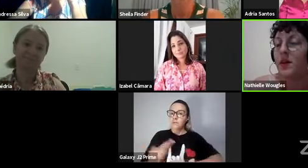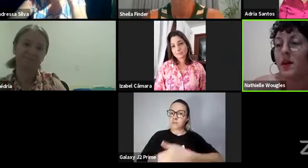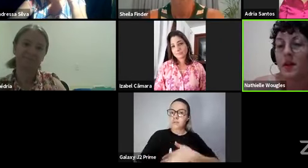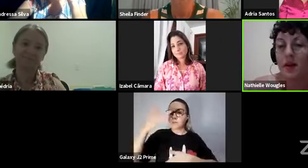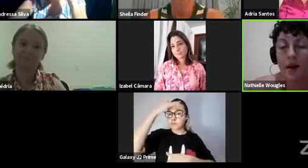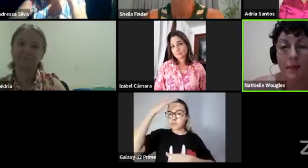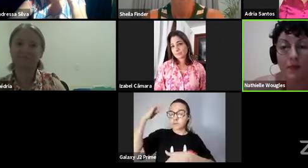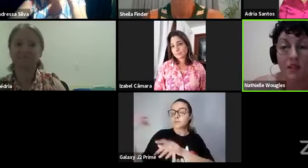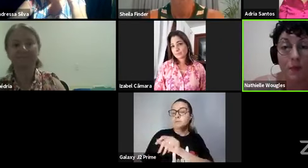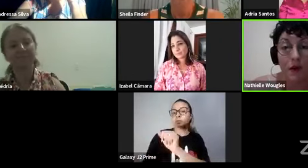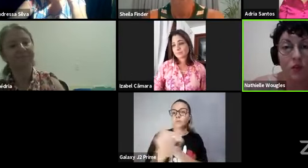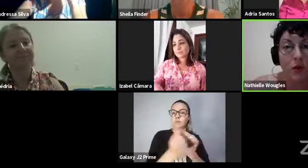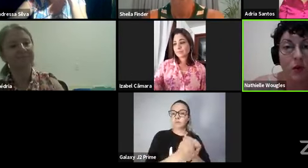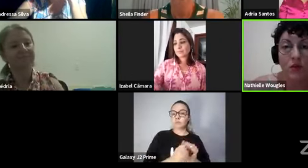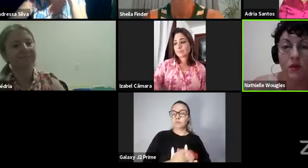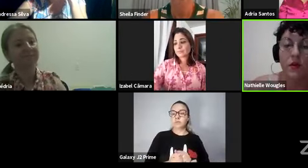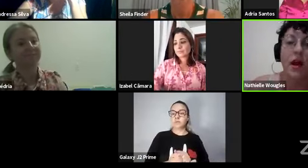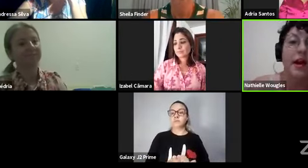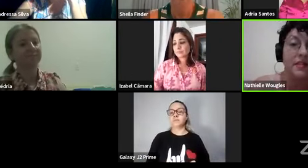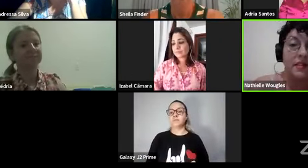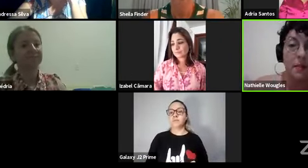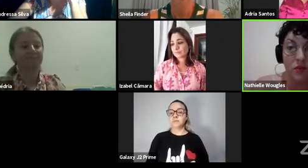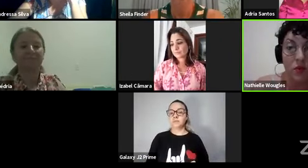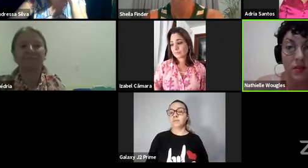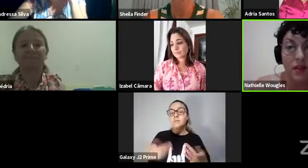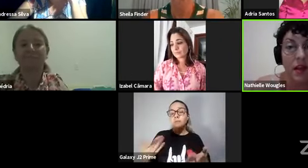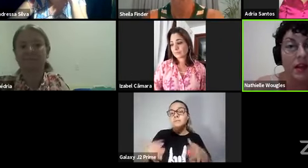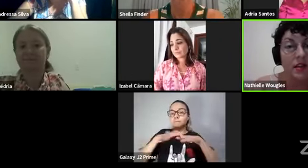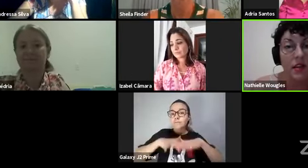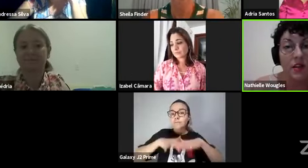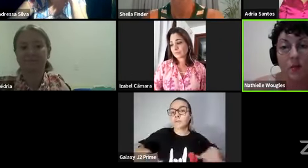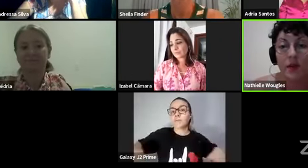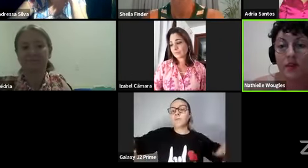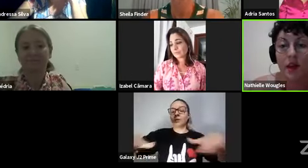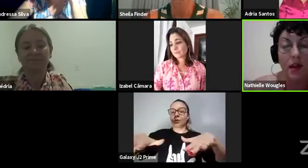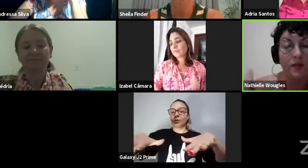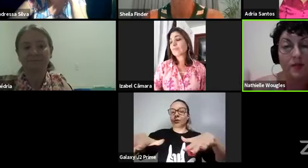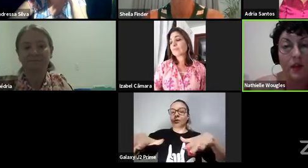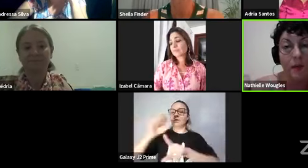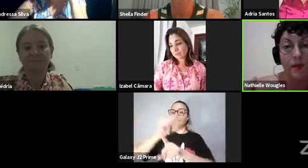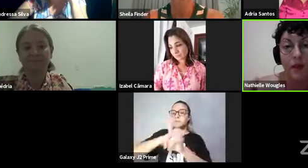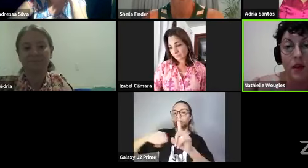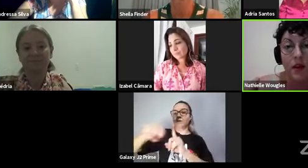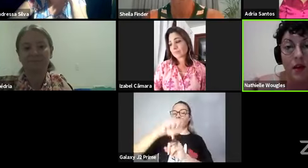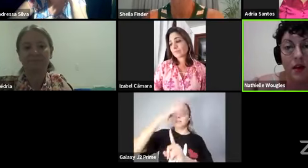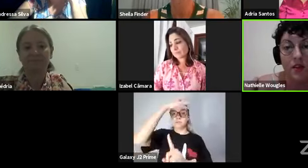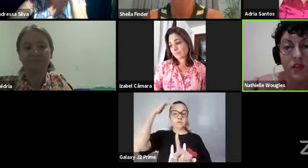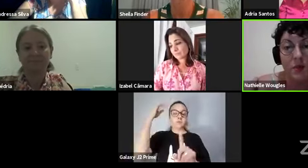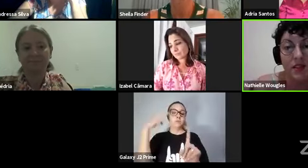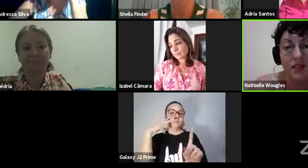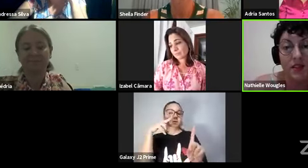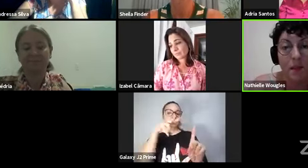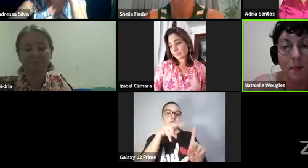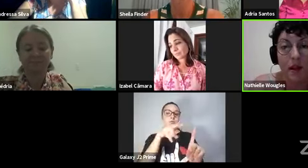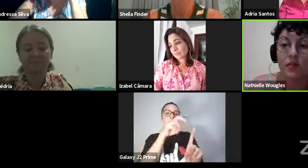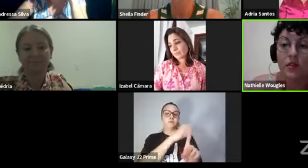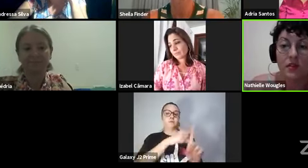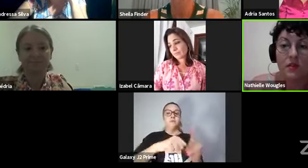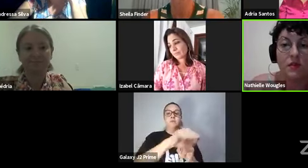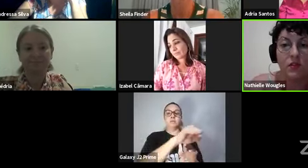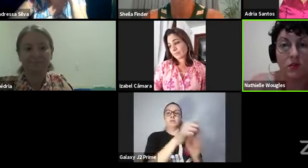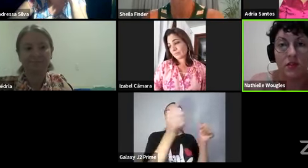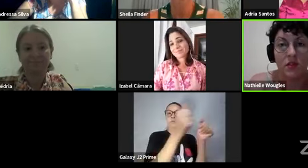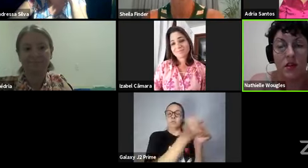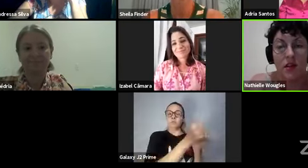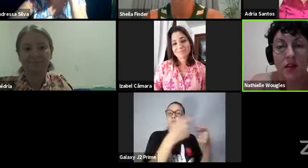isso também expande para outros lugares, né? Pessoas negras, LGBT, enfim. A gente precisa estar perto